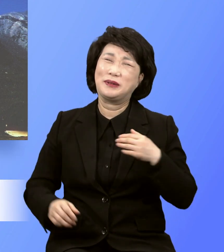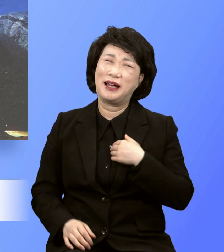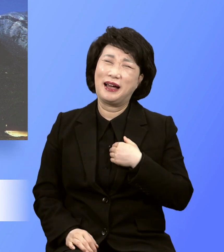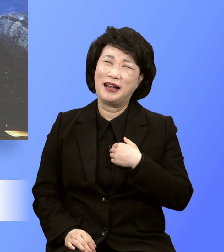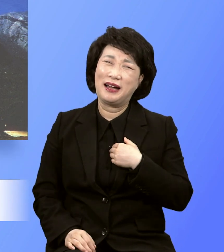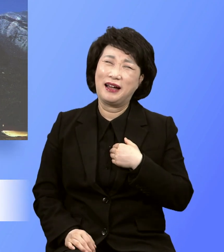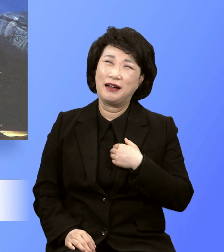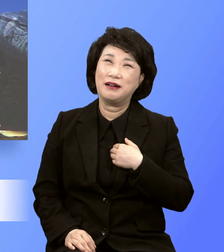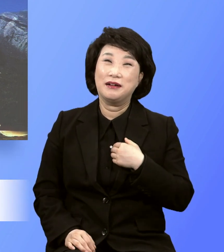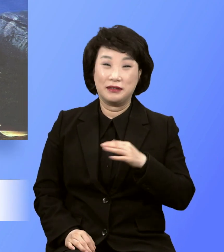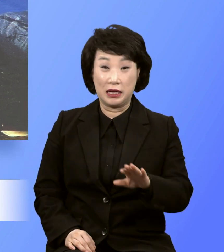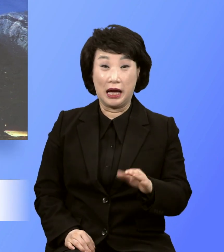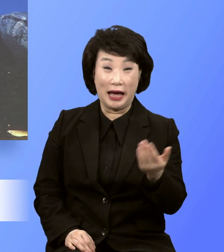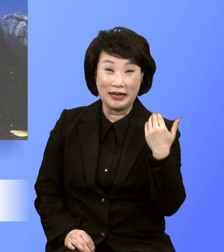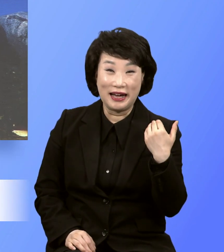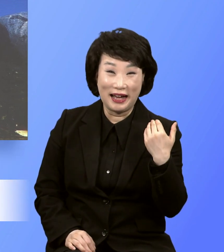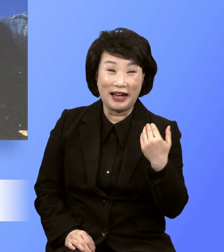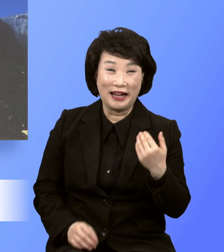예, 아까